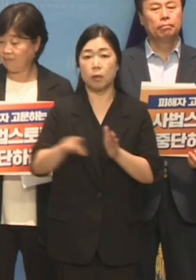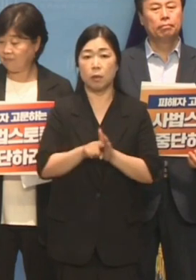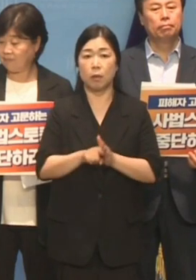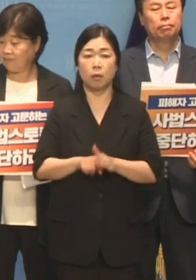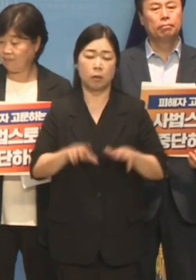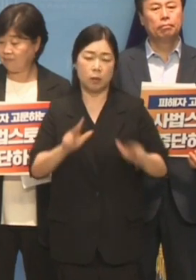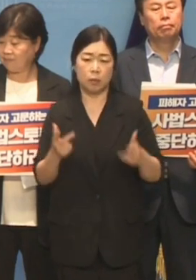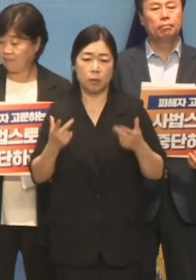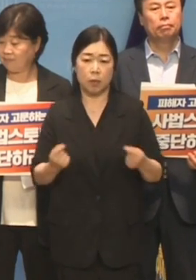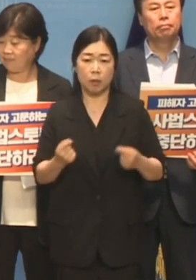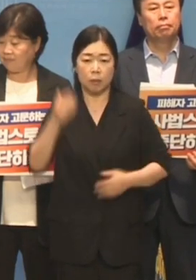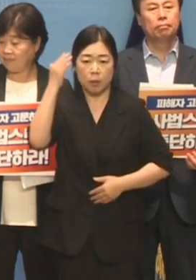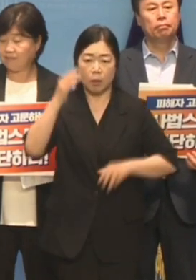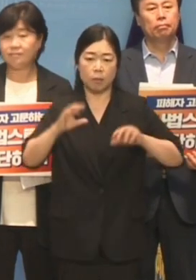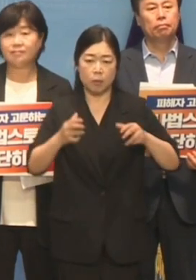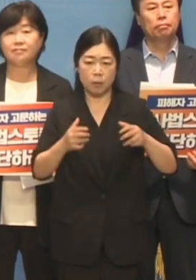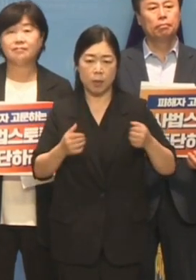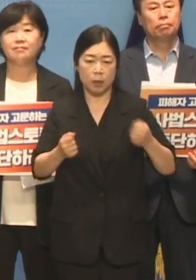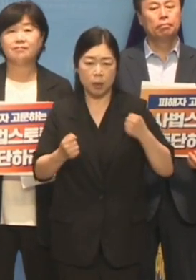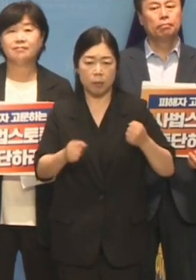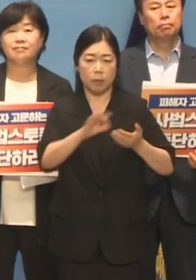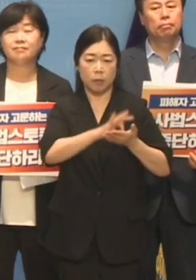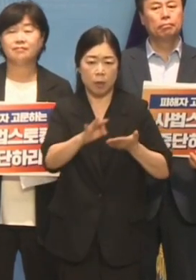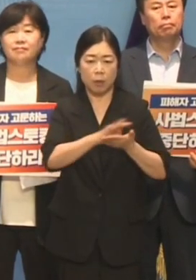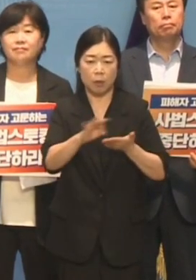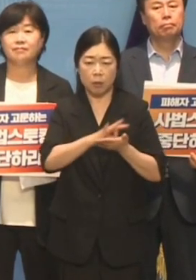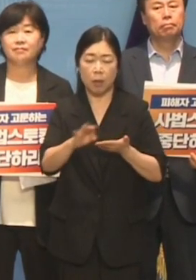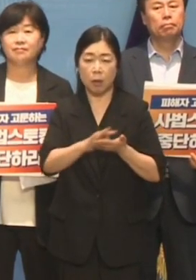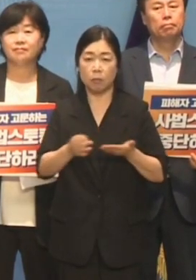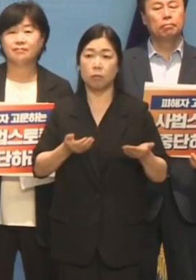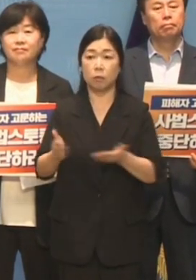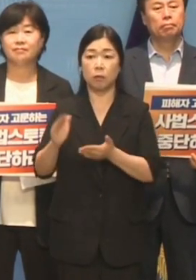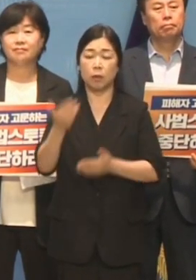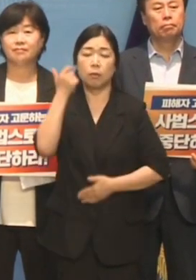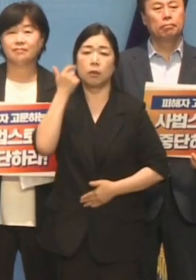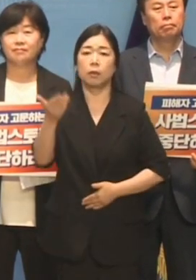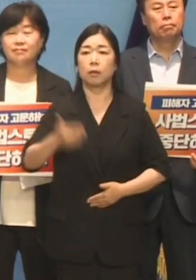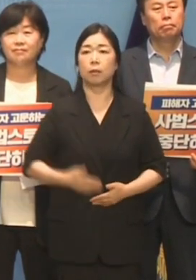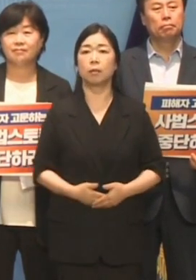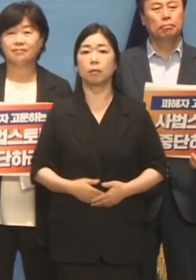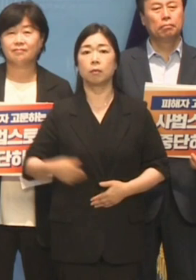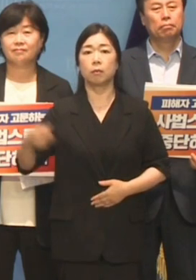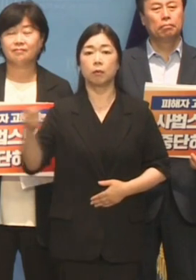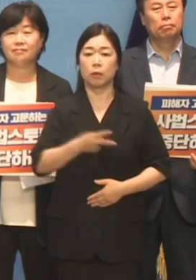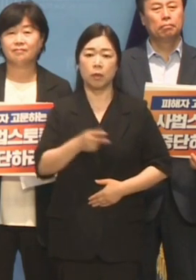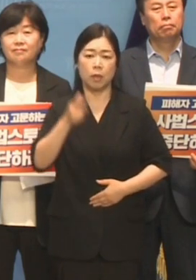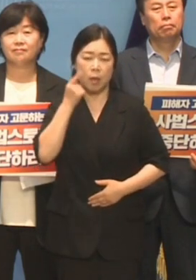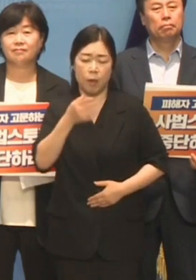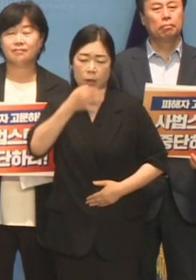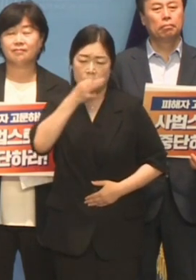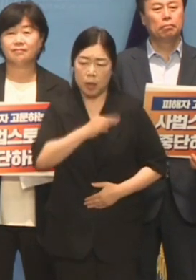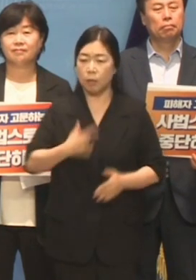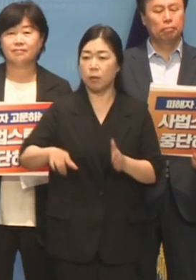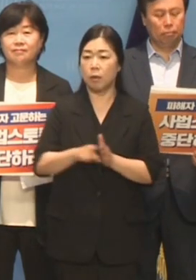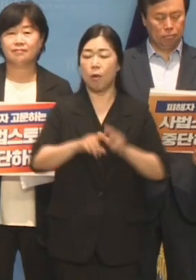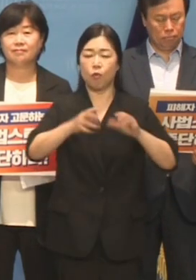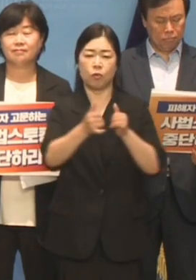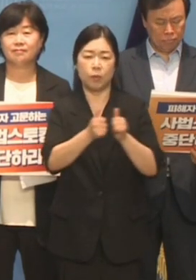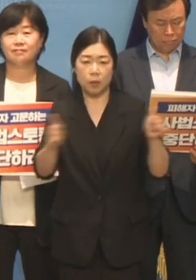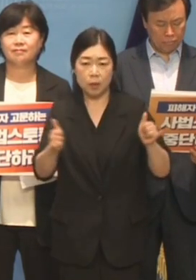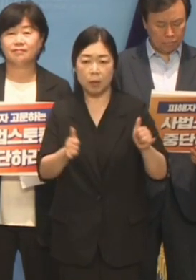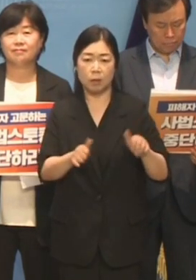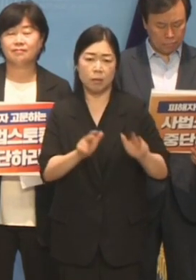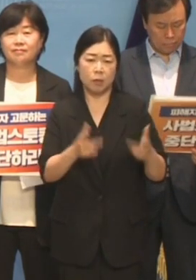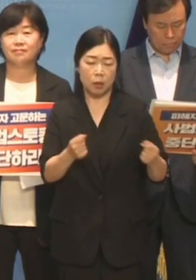이렇게 대한민국의 국력을 소진해도 되는 것입니까? 그리고 일본의 이익을 위해서